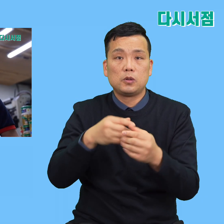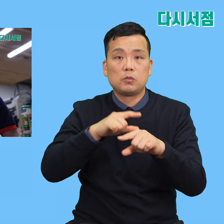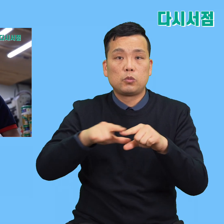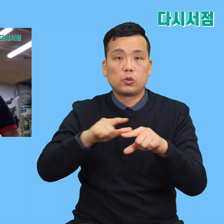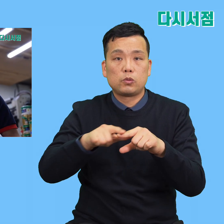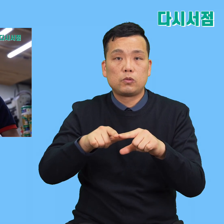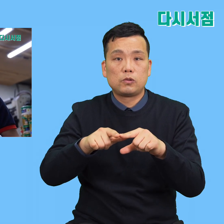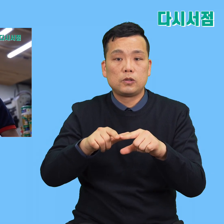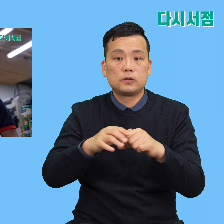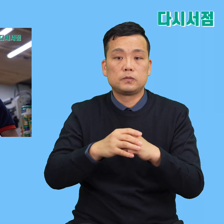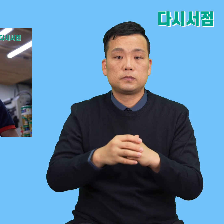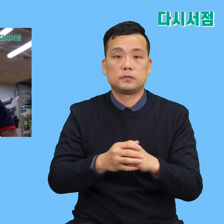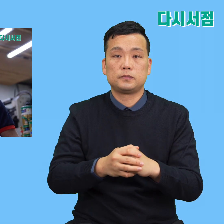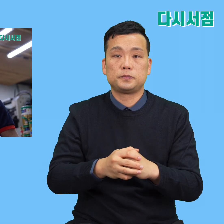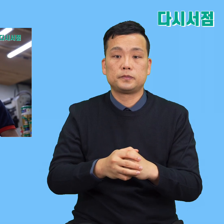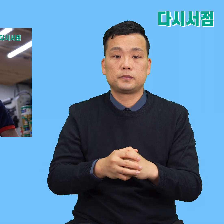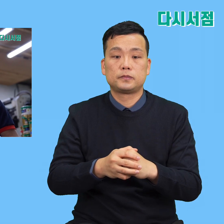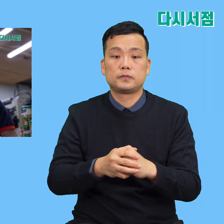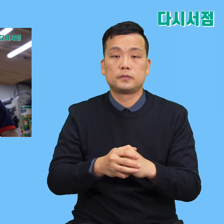일반적인